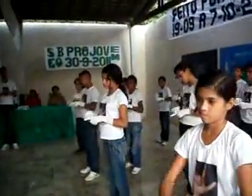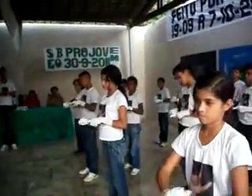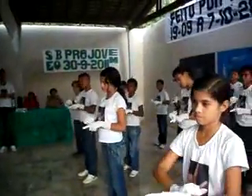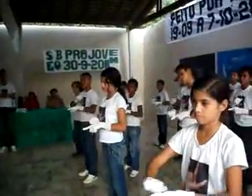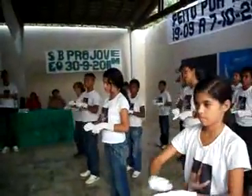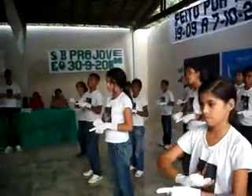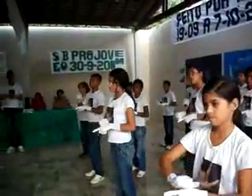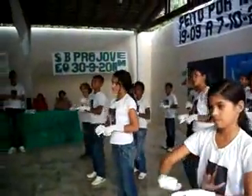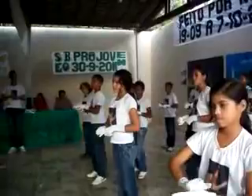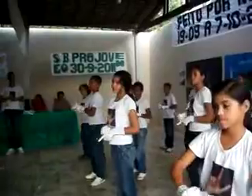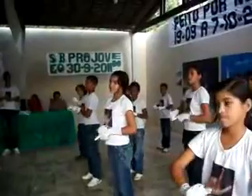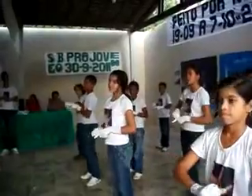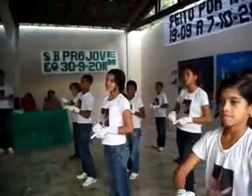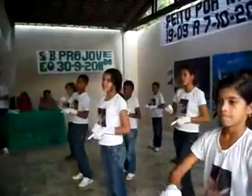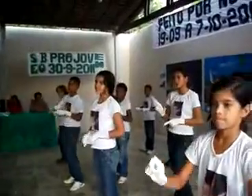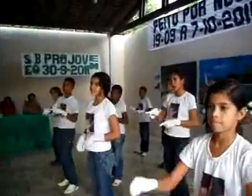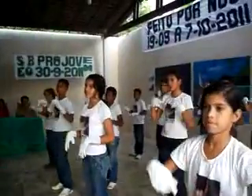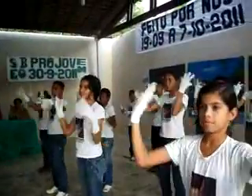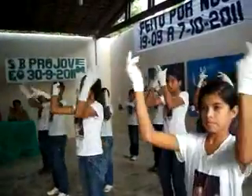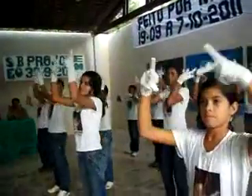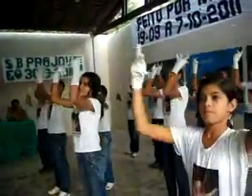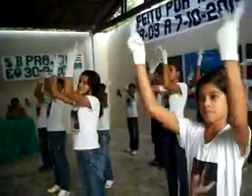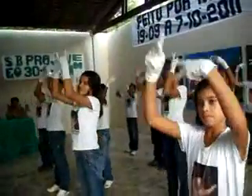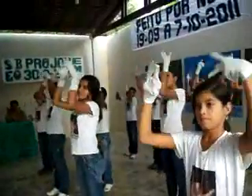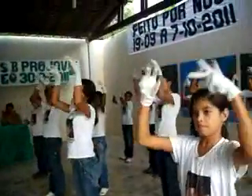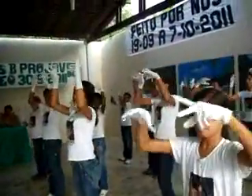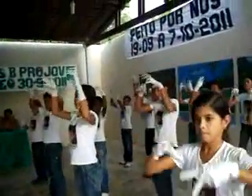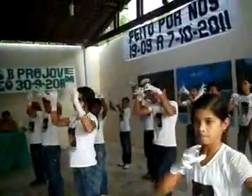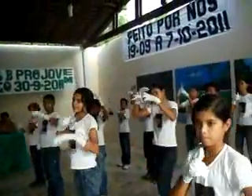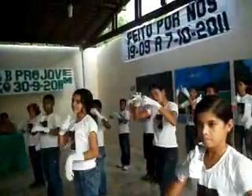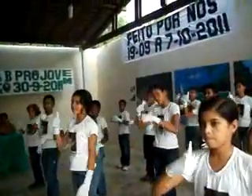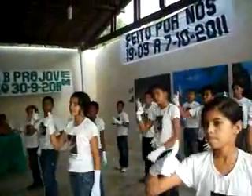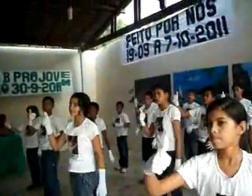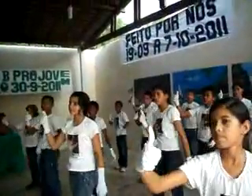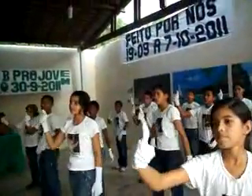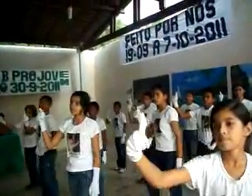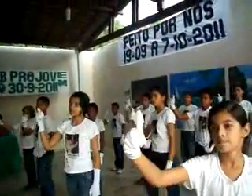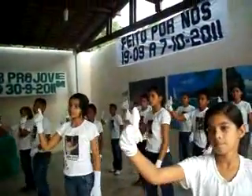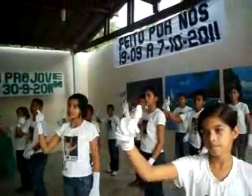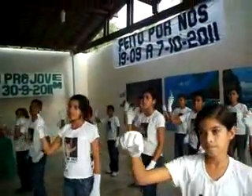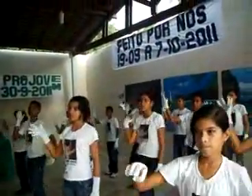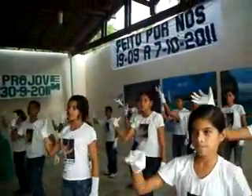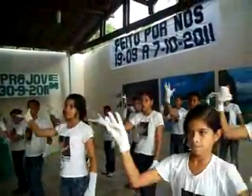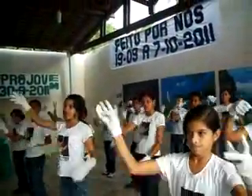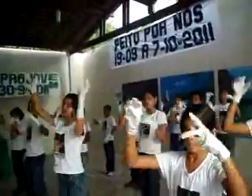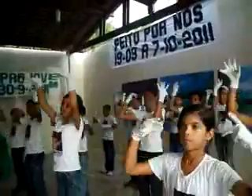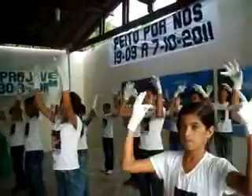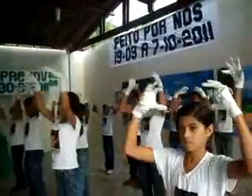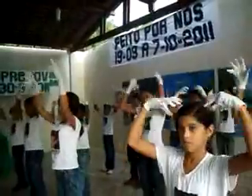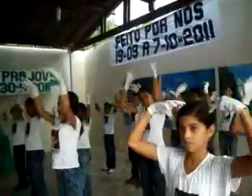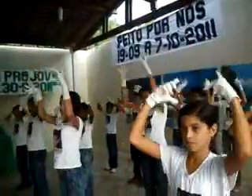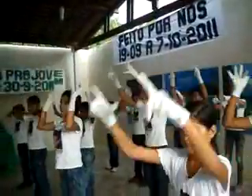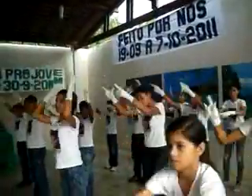Você e a minha tempestade do bem Levando chuva o meu desejo e me mantendo